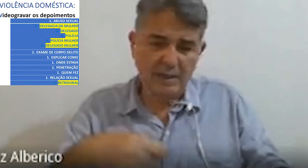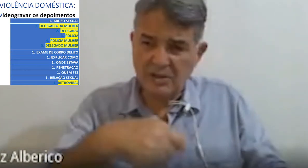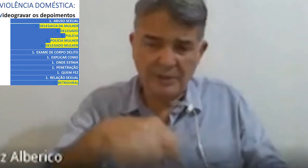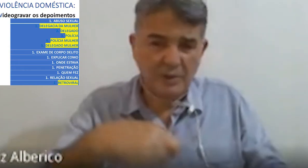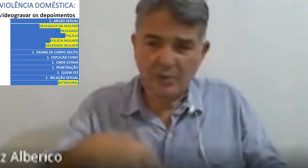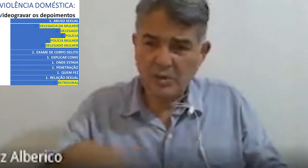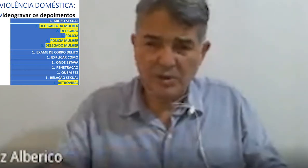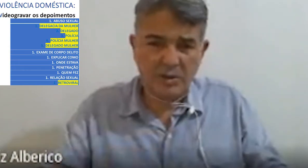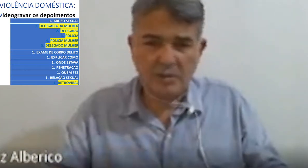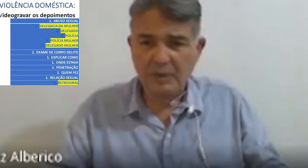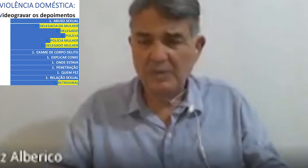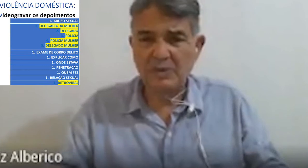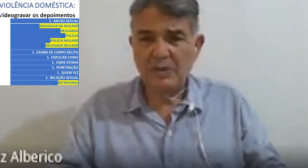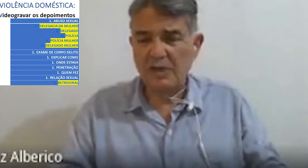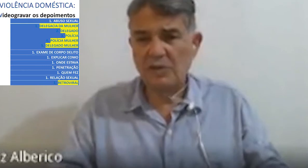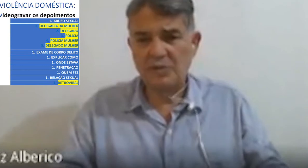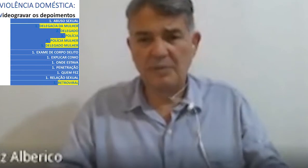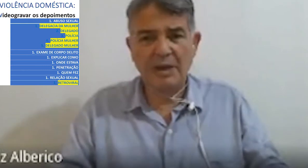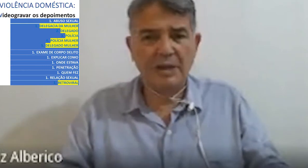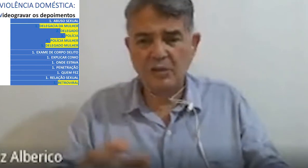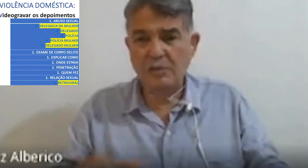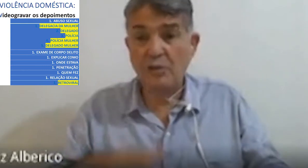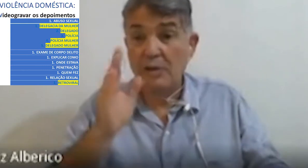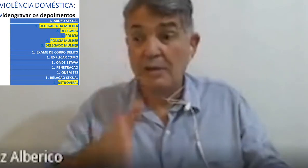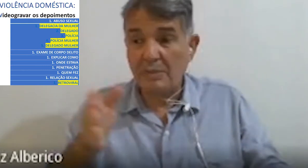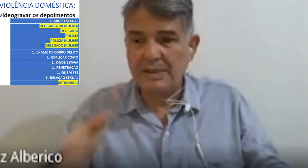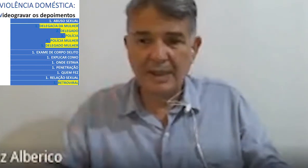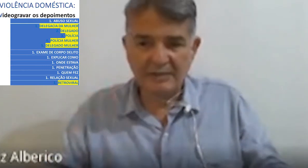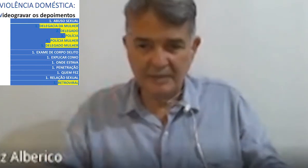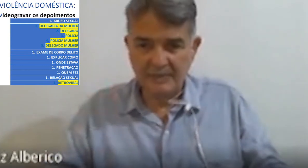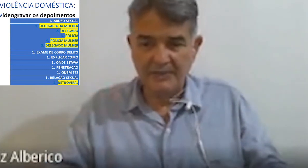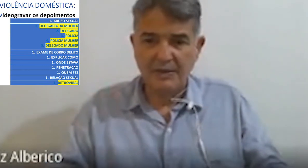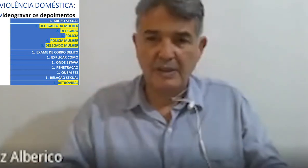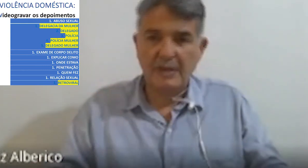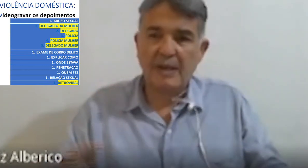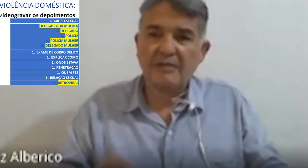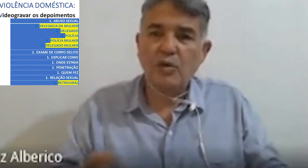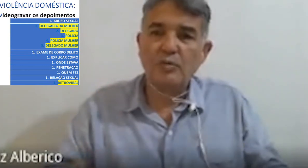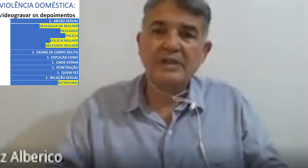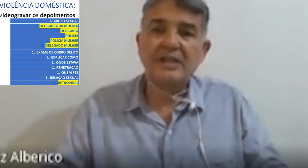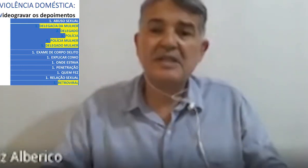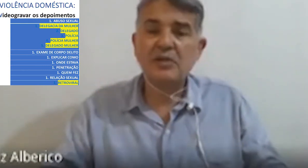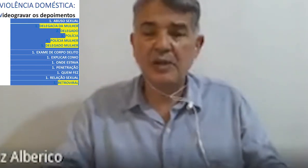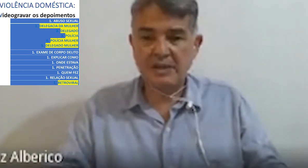atestado depois de permissão de direito de uso de imagem, o que for, mas grava. Grava como medida de